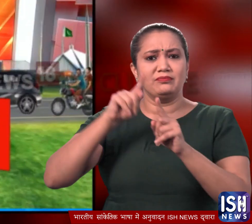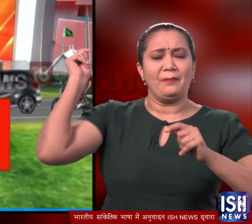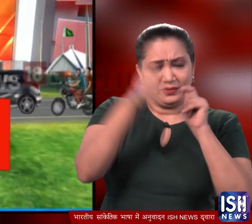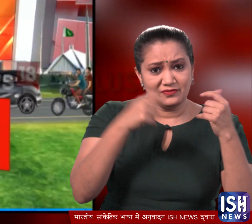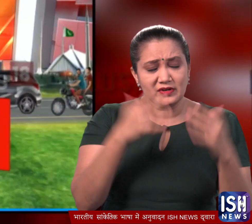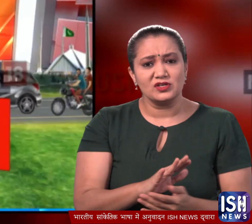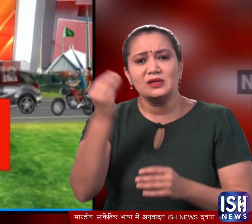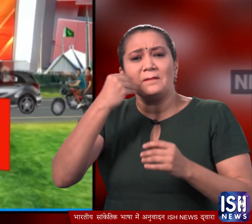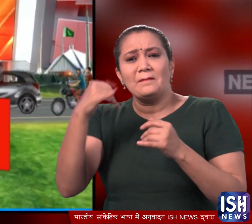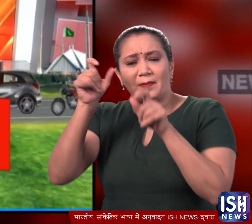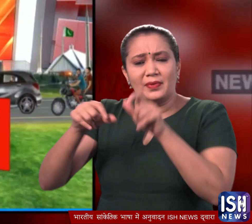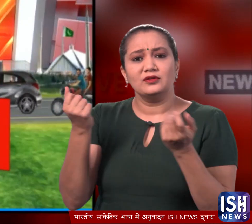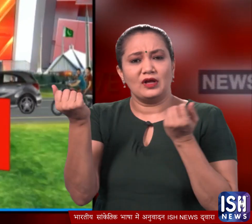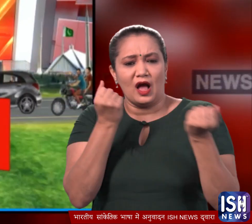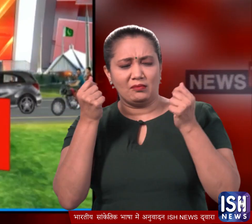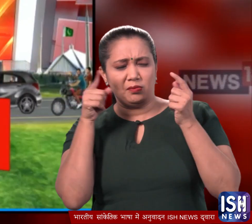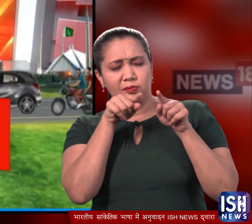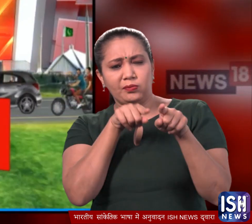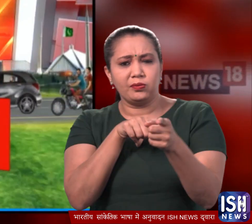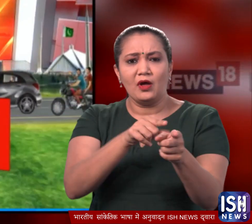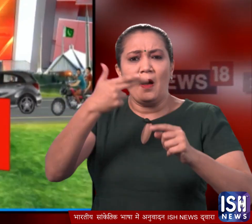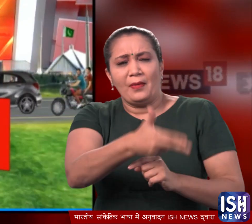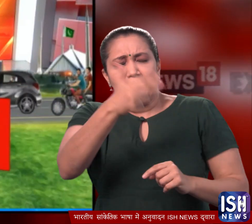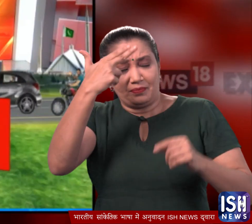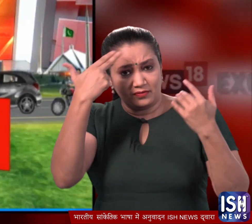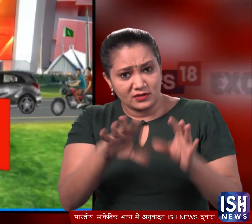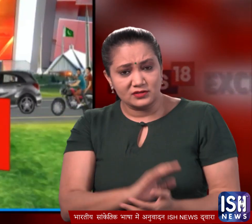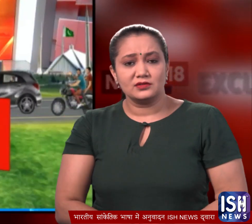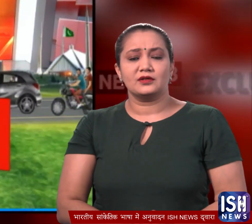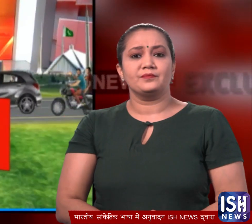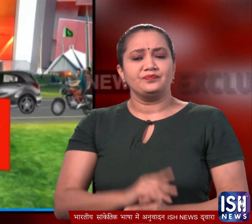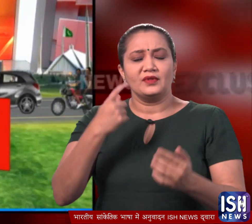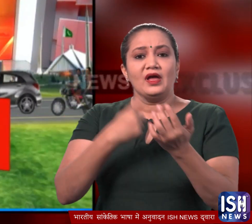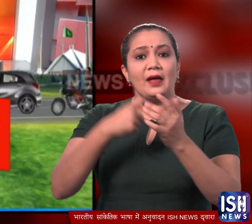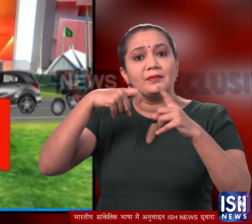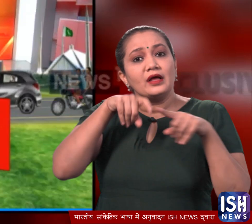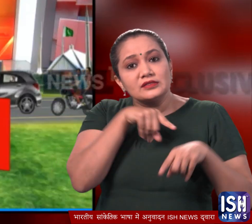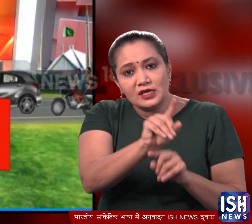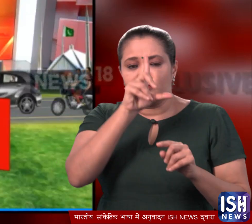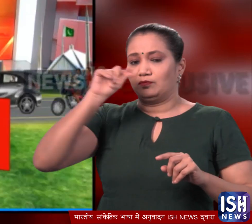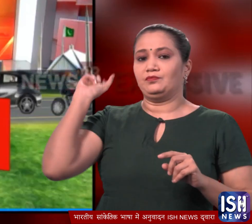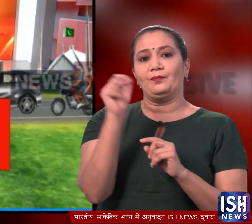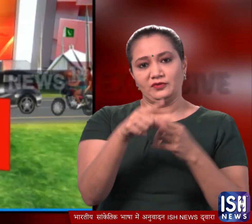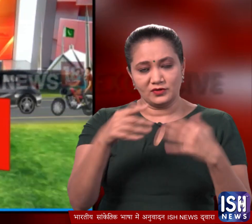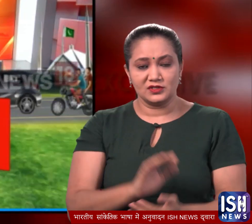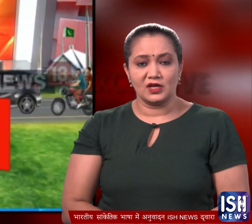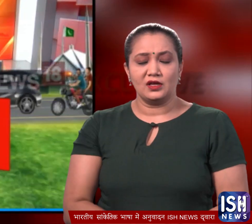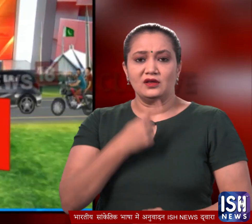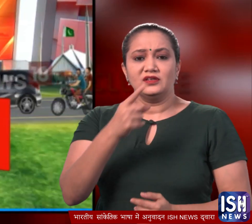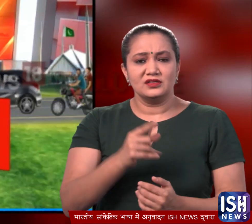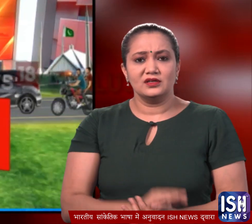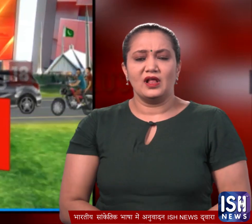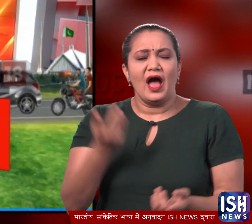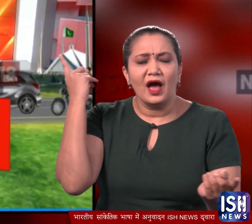को निशाना बनाकर ताबड़तोड़ फायरिंग की, जिसकी जानकारी रेहम खान ने खुद ट्वीट करके दी और बताया कि हादसे के वक्त वो अपने